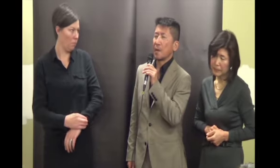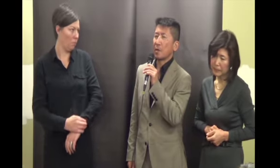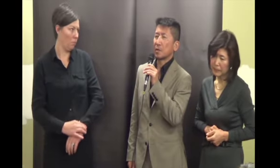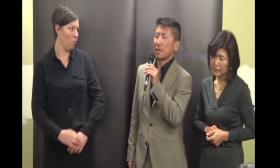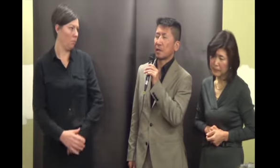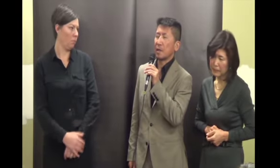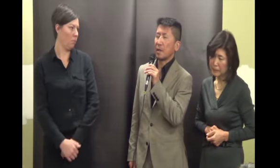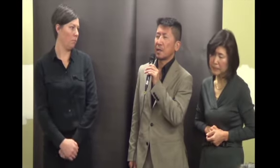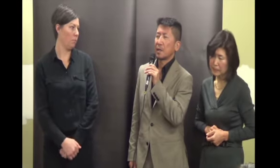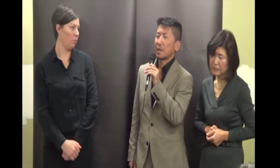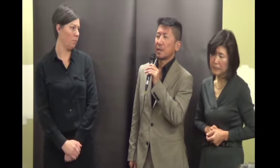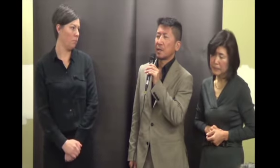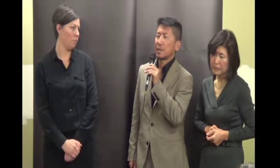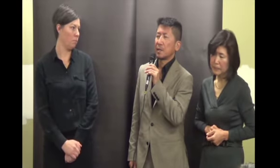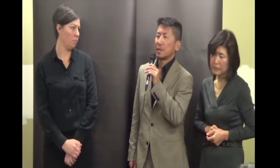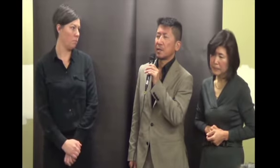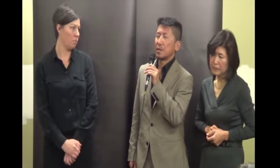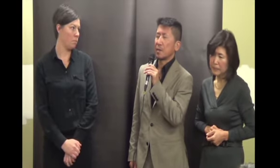自分の目を使って